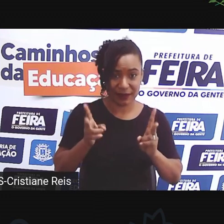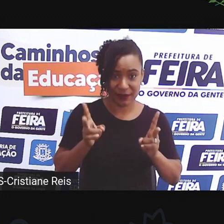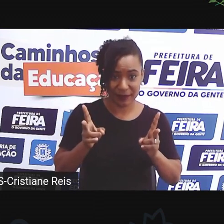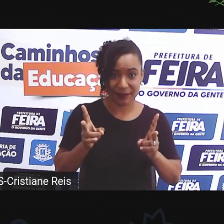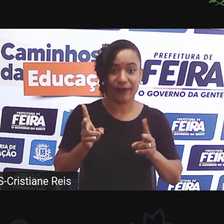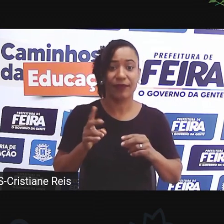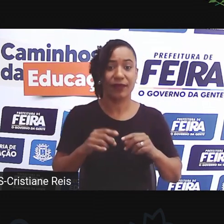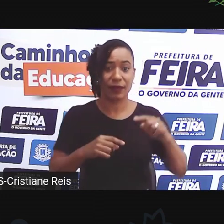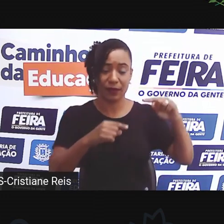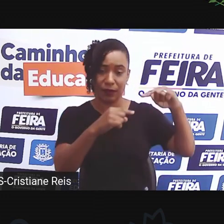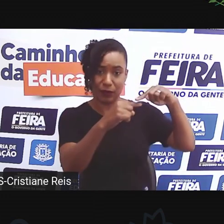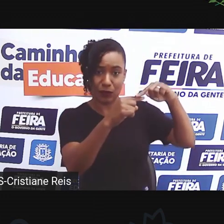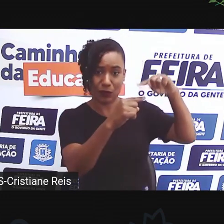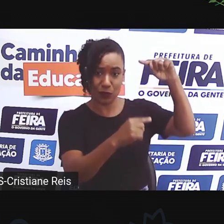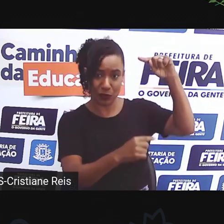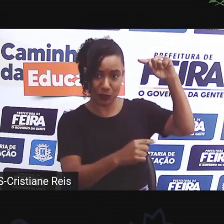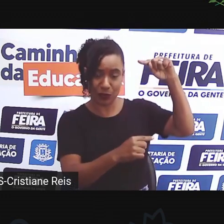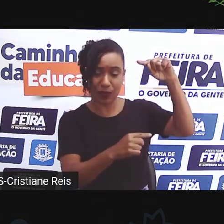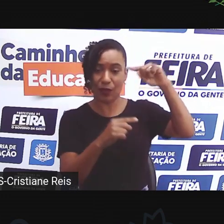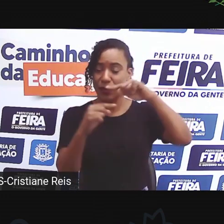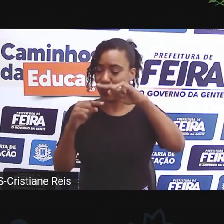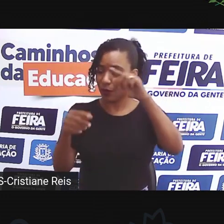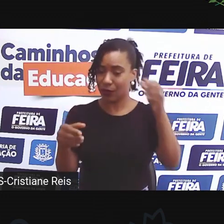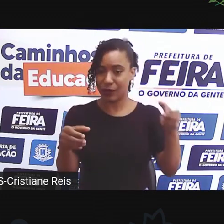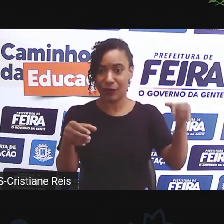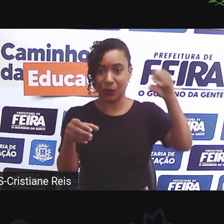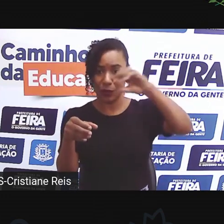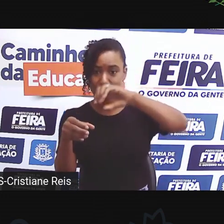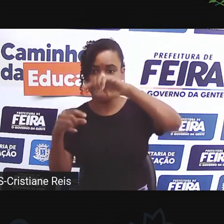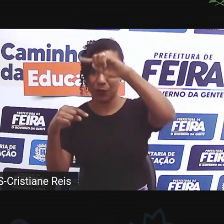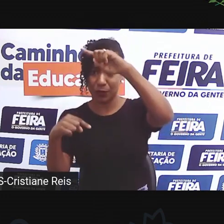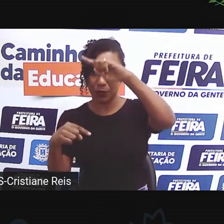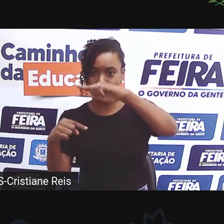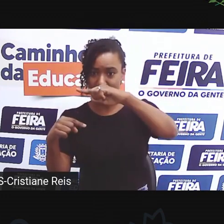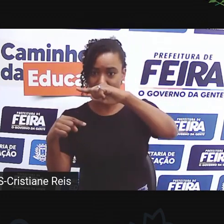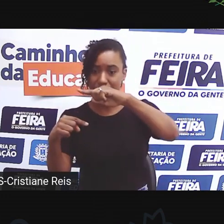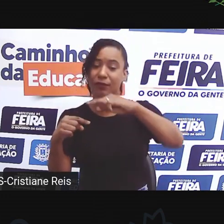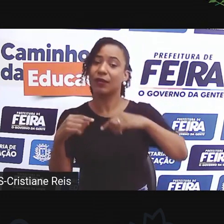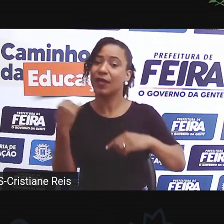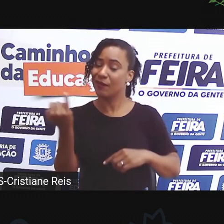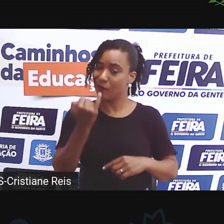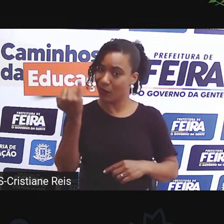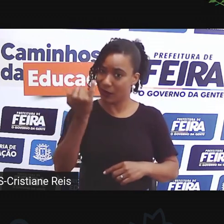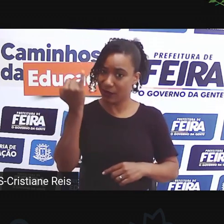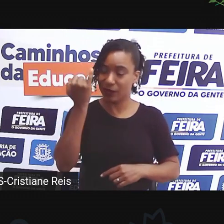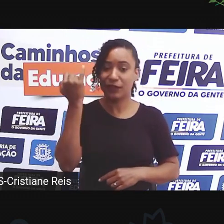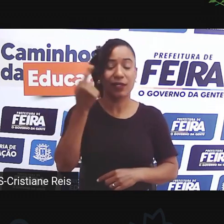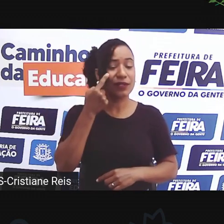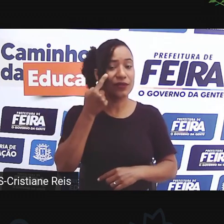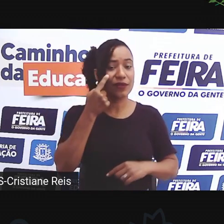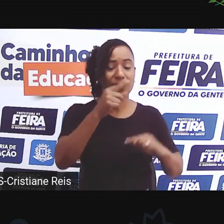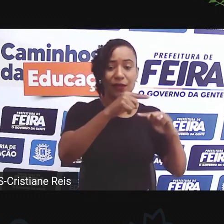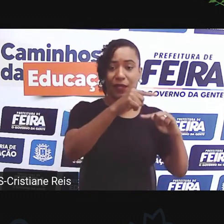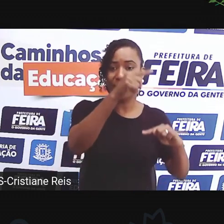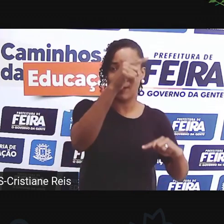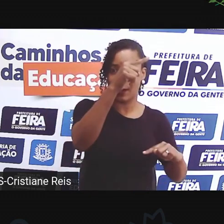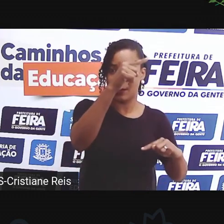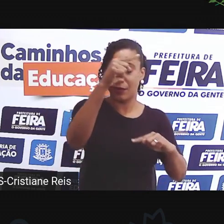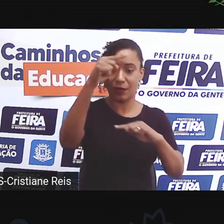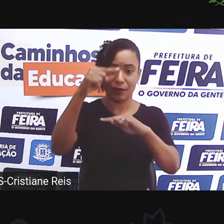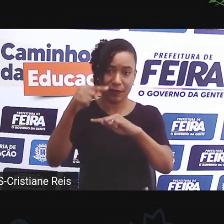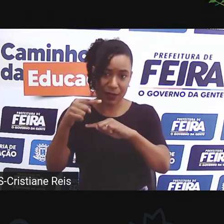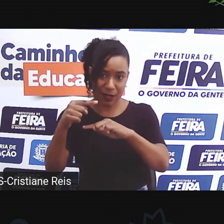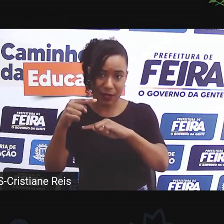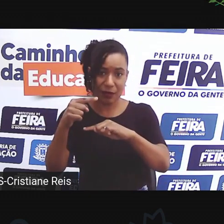usar, versar um líquido de uma vasilha para outra, é bom a gente observar o tamanho. Isso mesmo, a